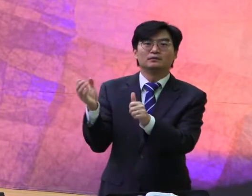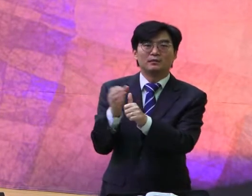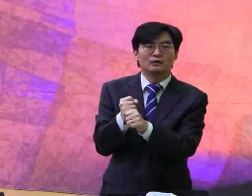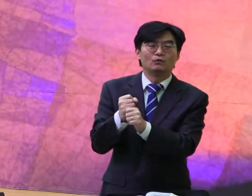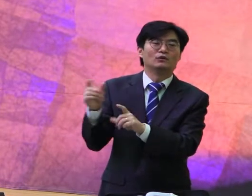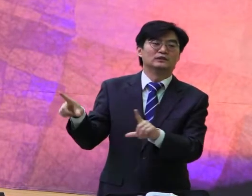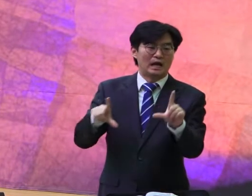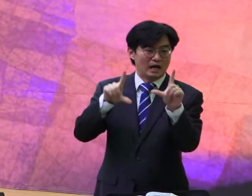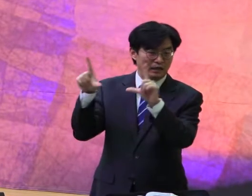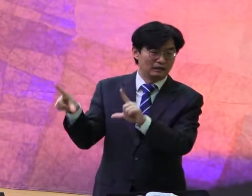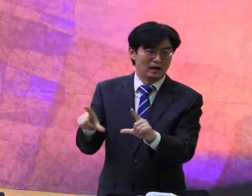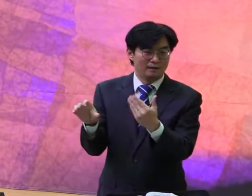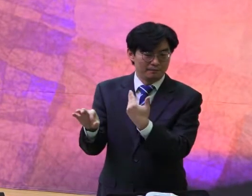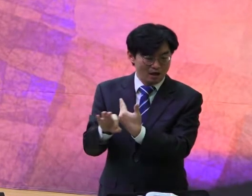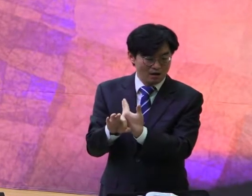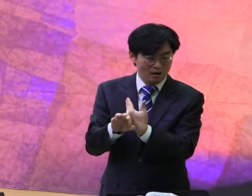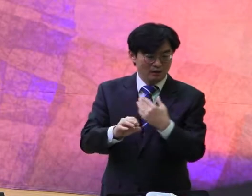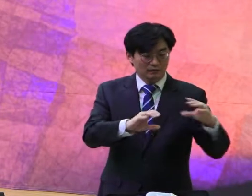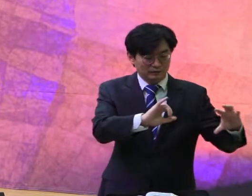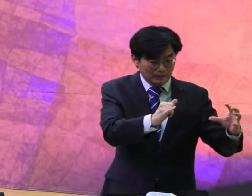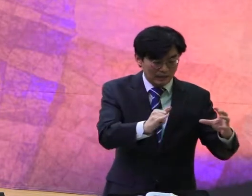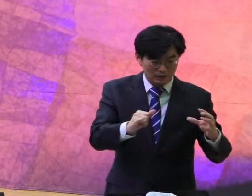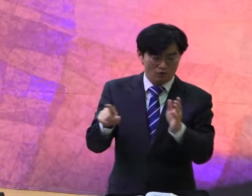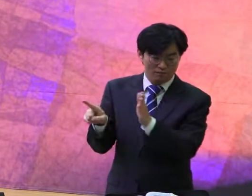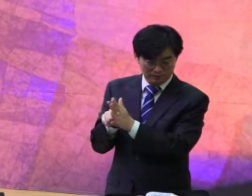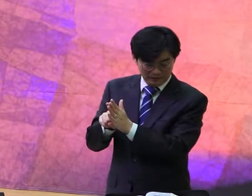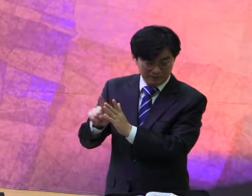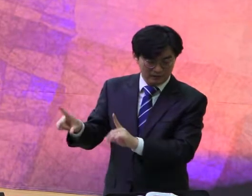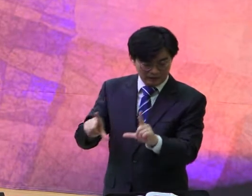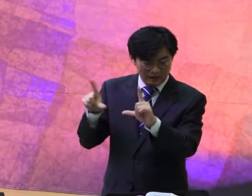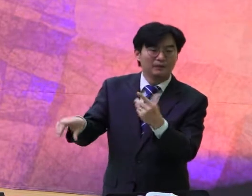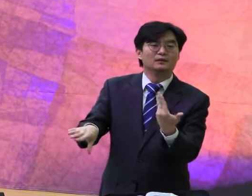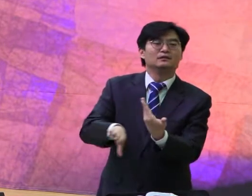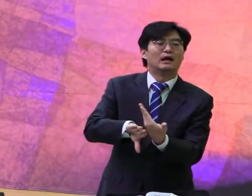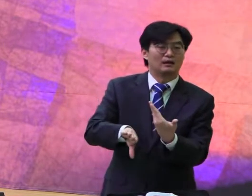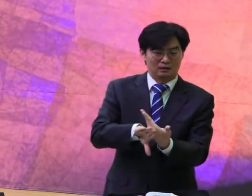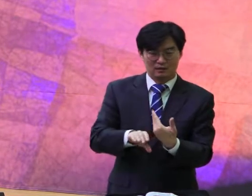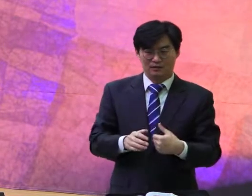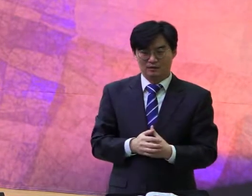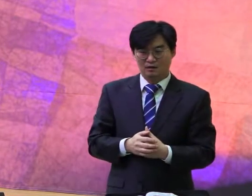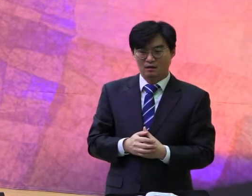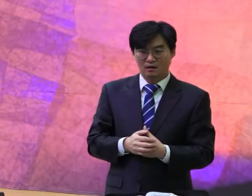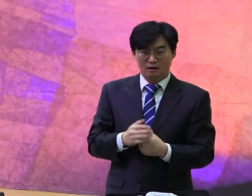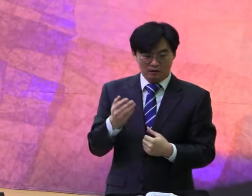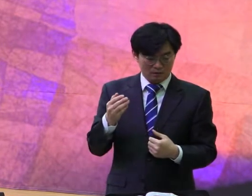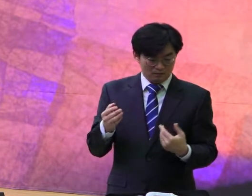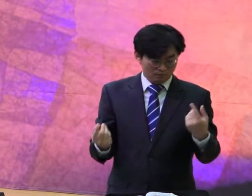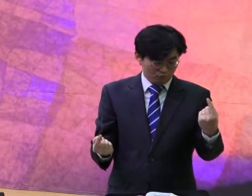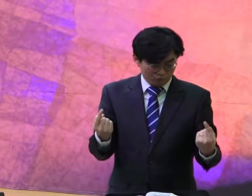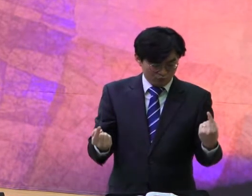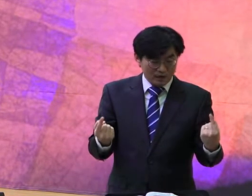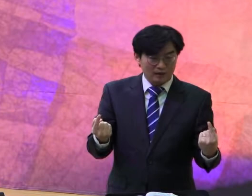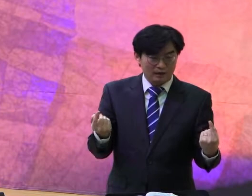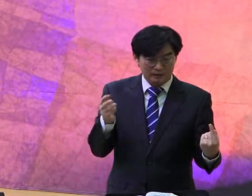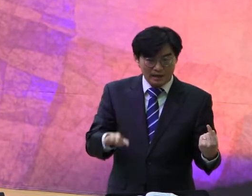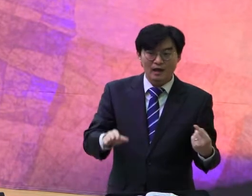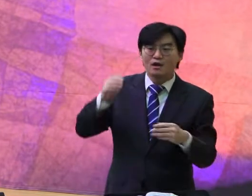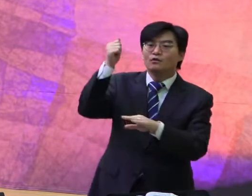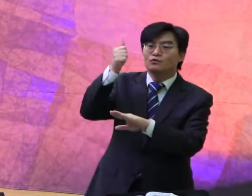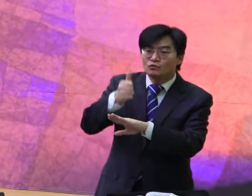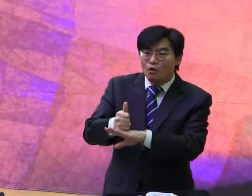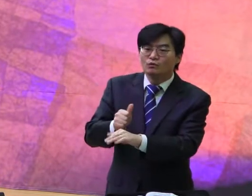삶을 살아가게 되는 것입니다. 그럴 때 그 후에 최후의 순간에 승리하며 하나님 나라에 들어가게